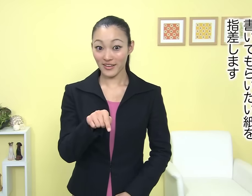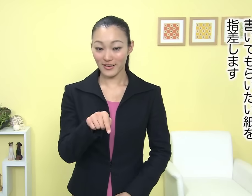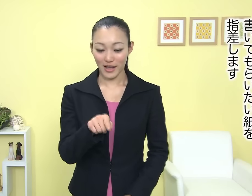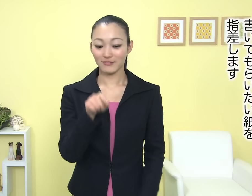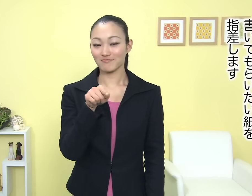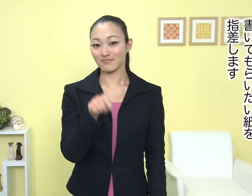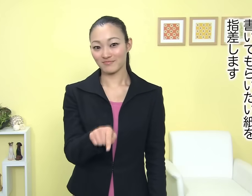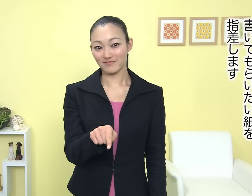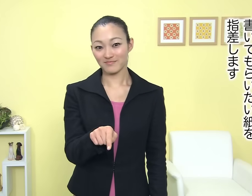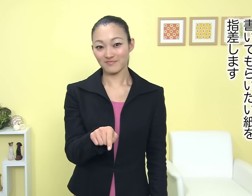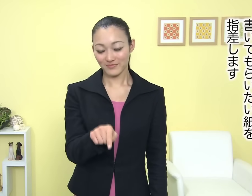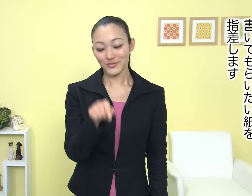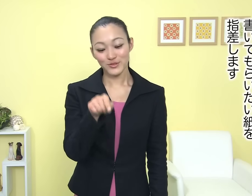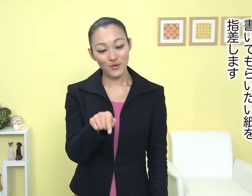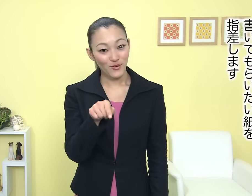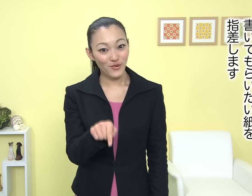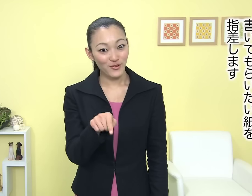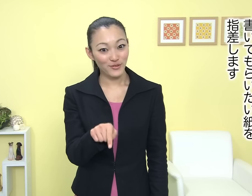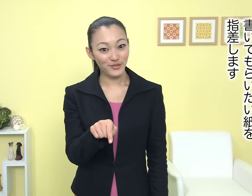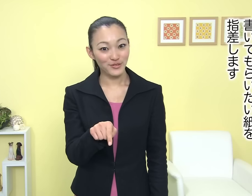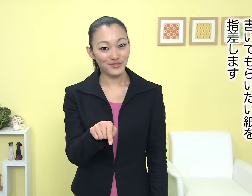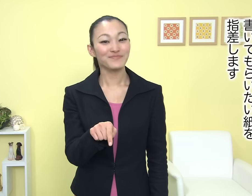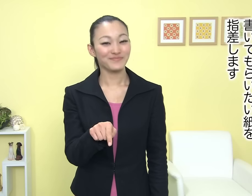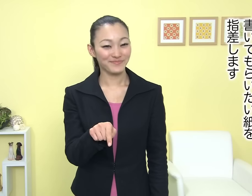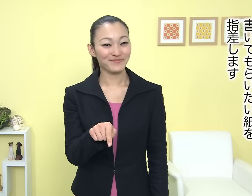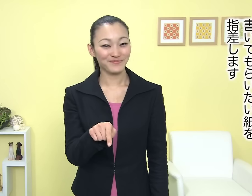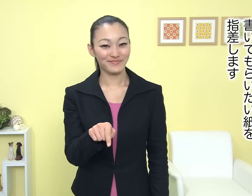書いてもらいたい紙を指さします。